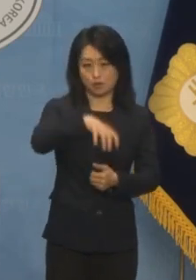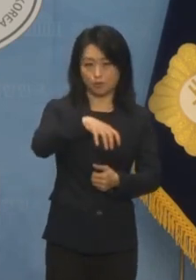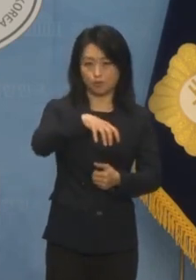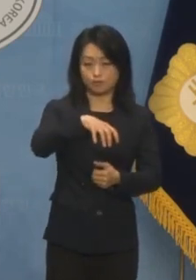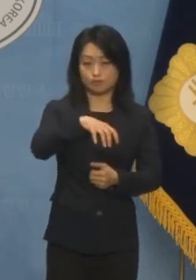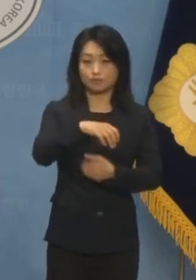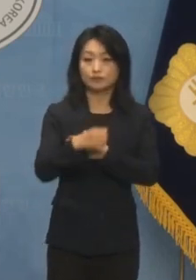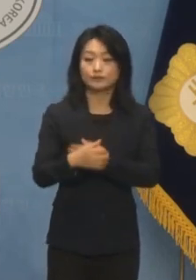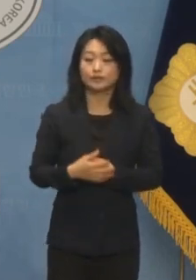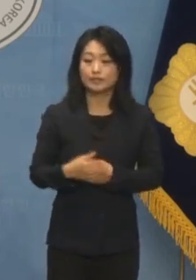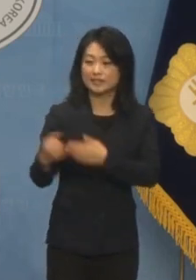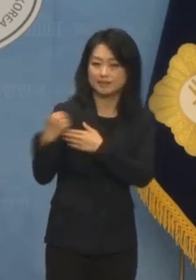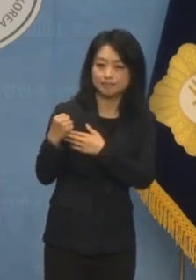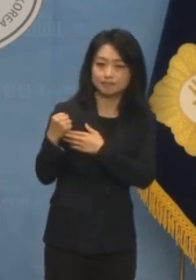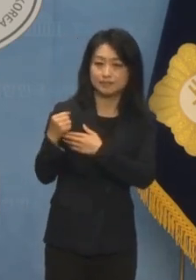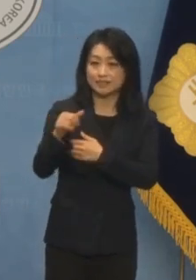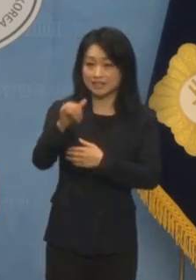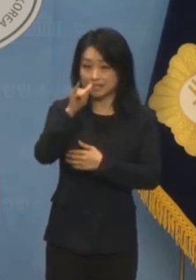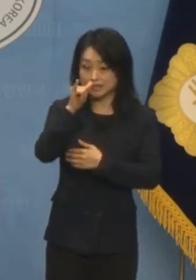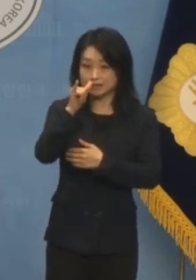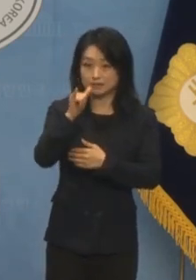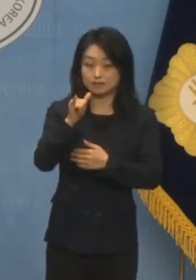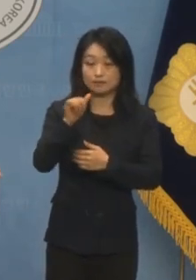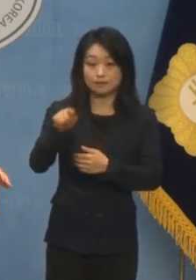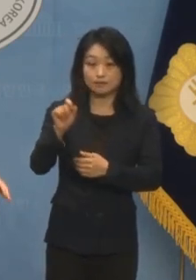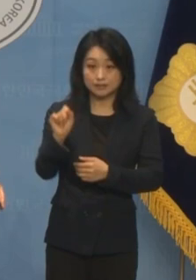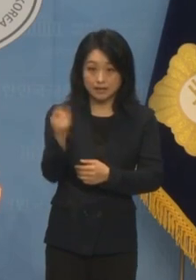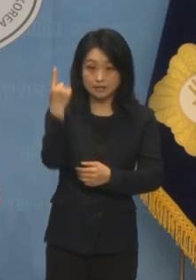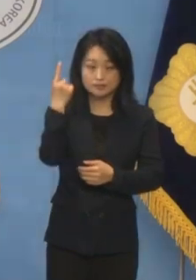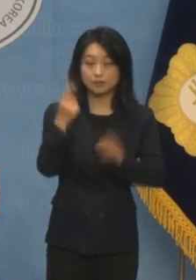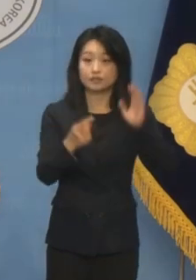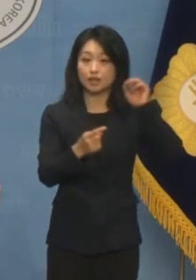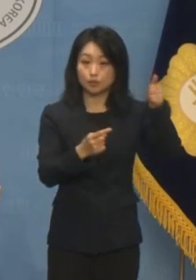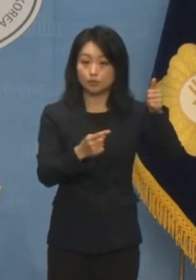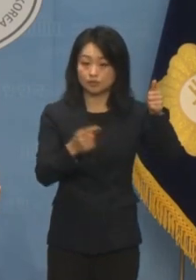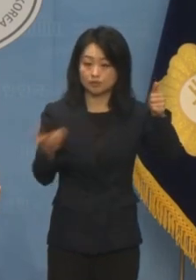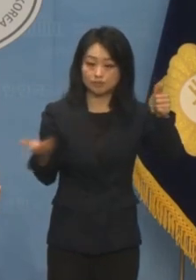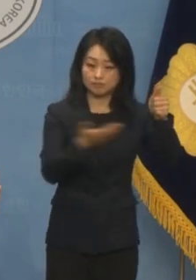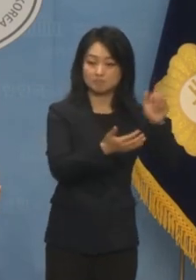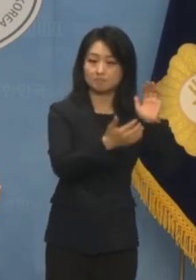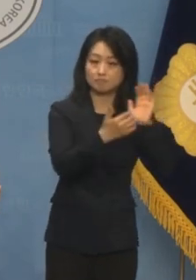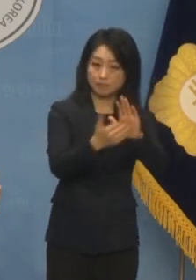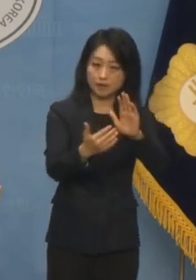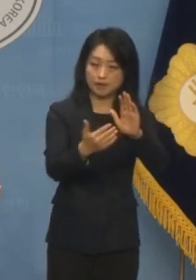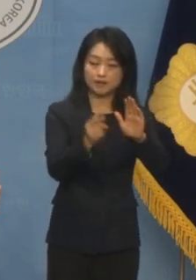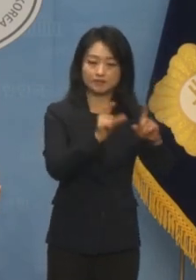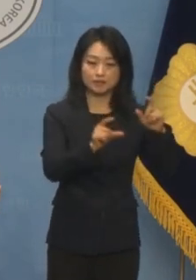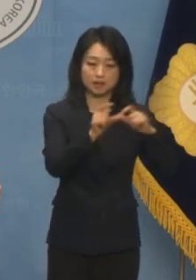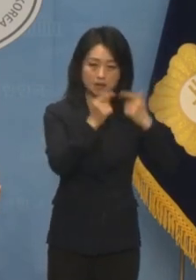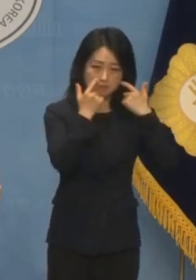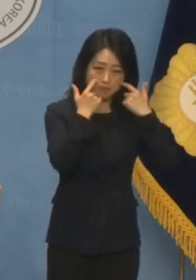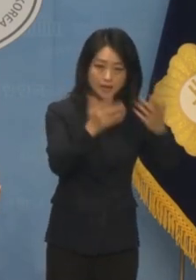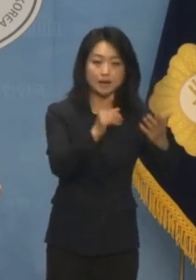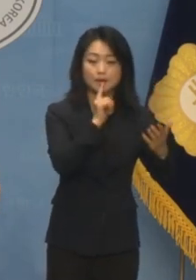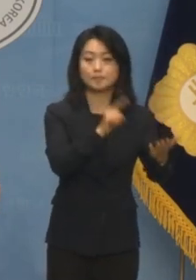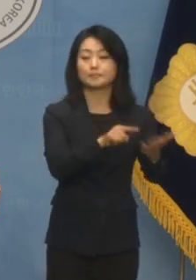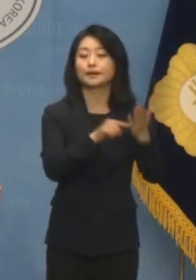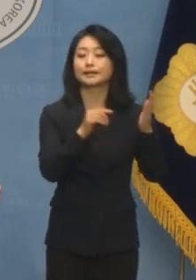힘자랑 일변도의 국회 운영에 대통령 제2요구권 행사의 명분은 더욱 견고해질 것이라고 밝힌